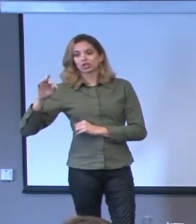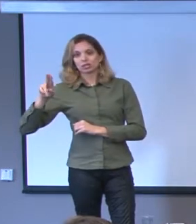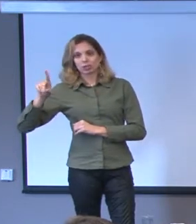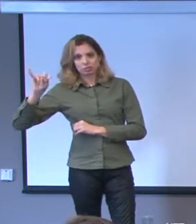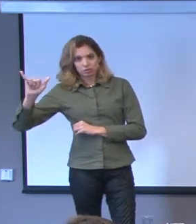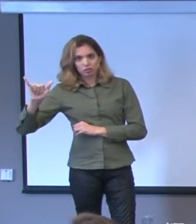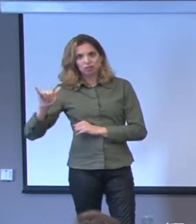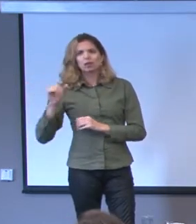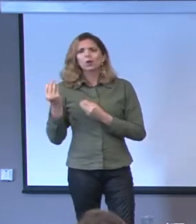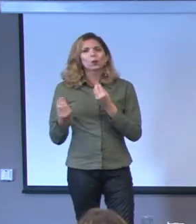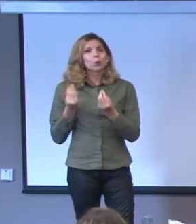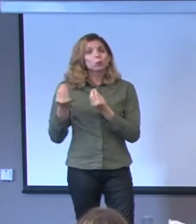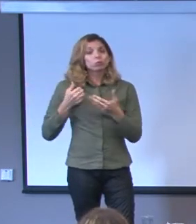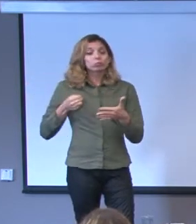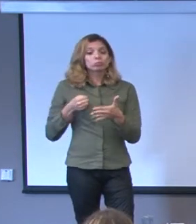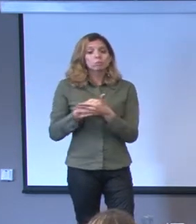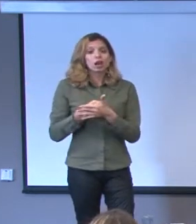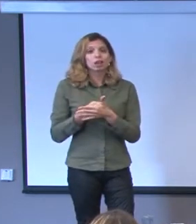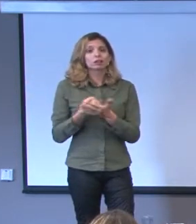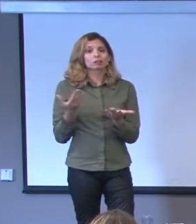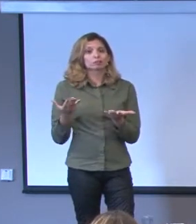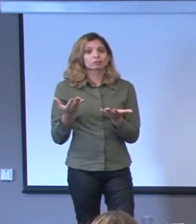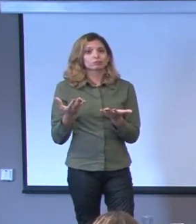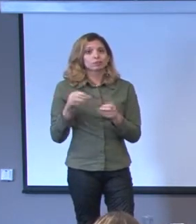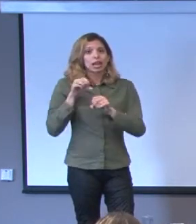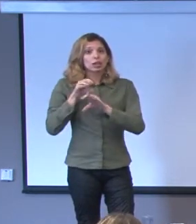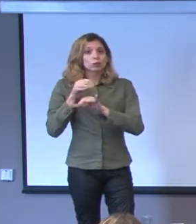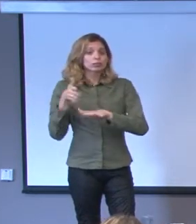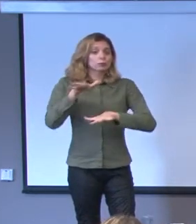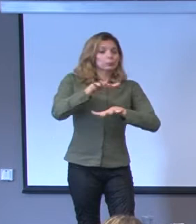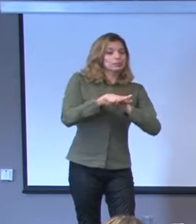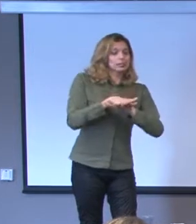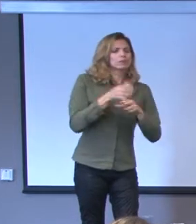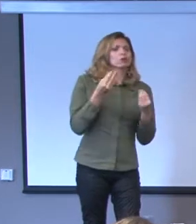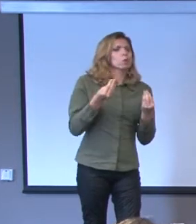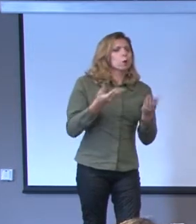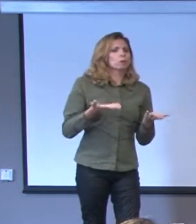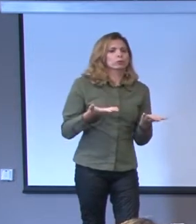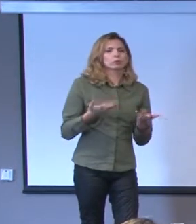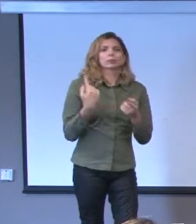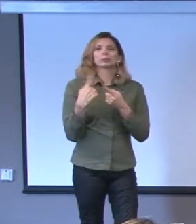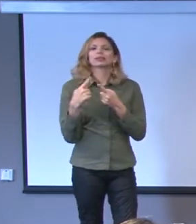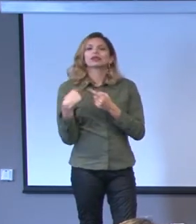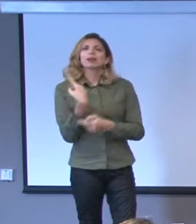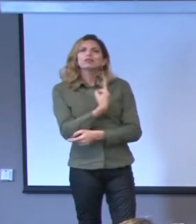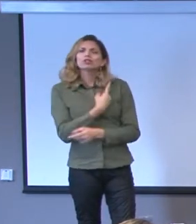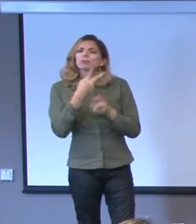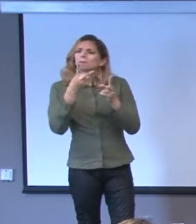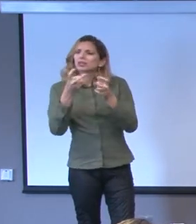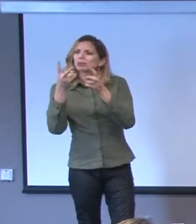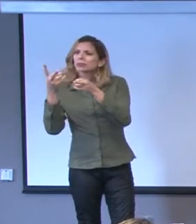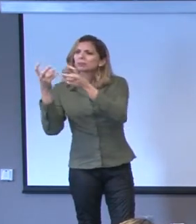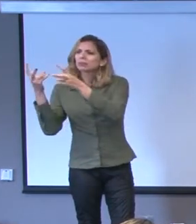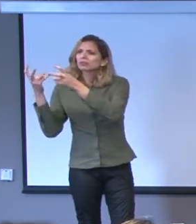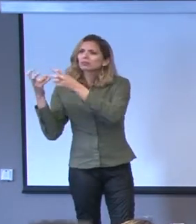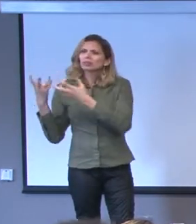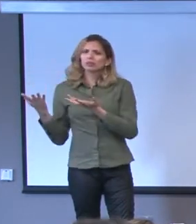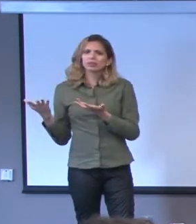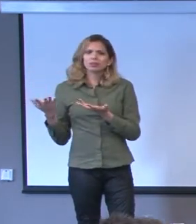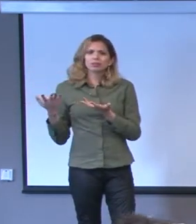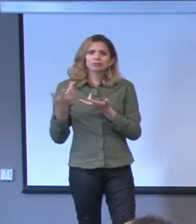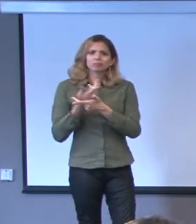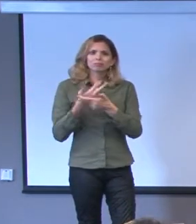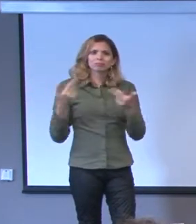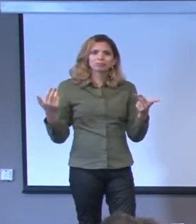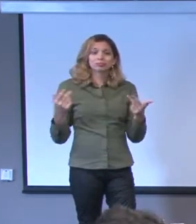Então, como isso impacta na educação inclusiva, até porque, se a gente vê que, das estatísticas